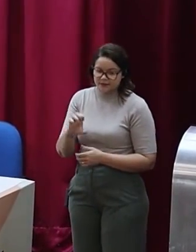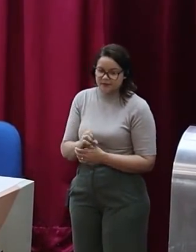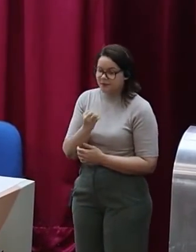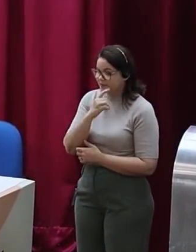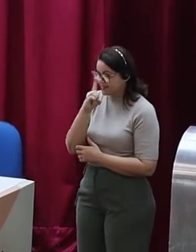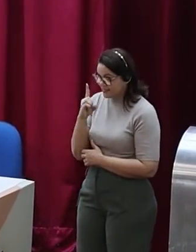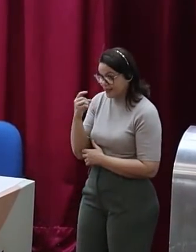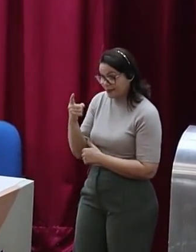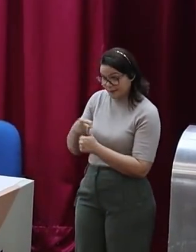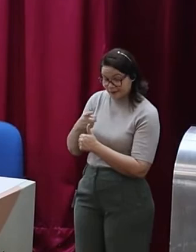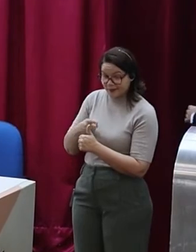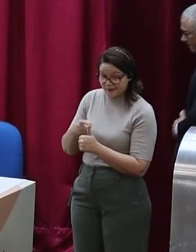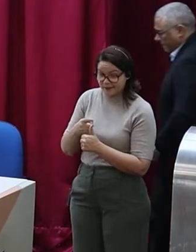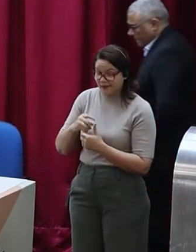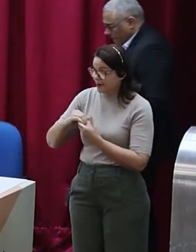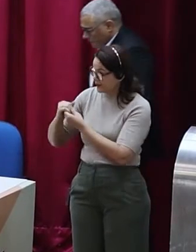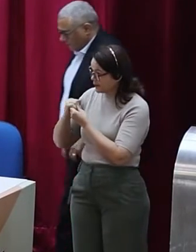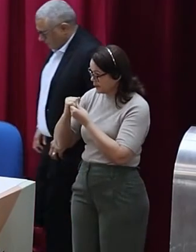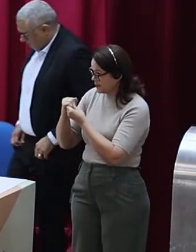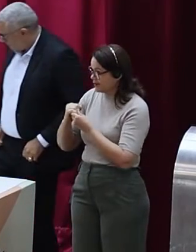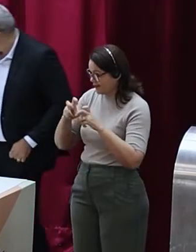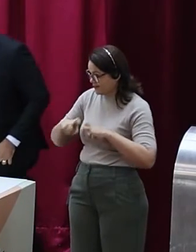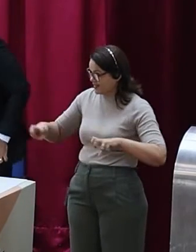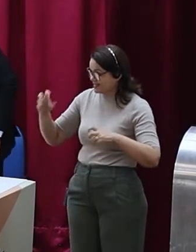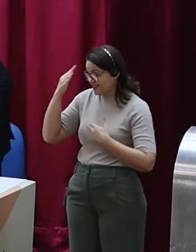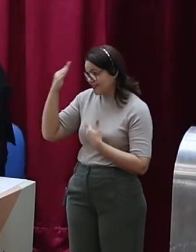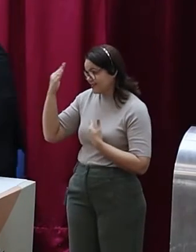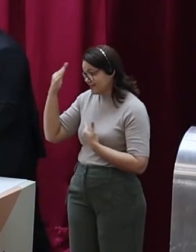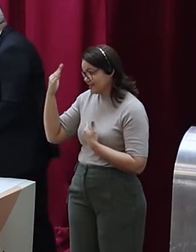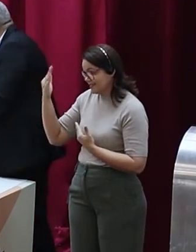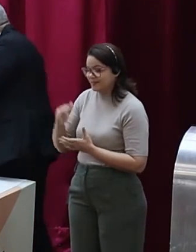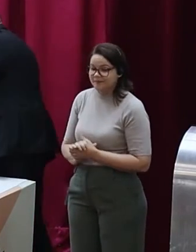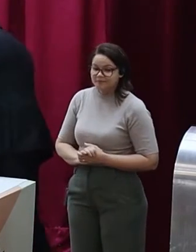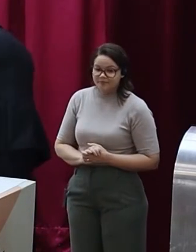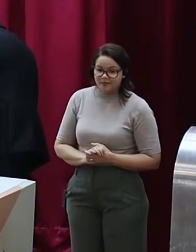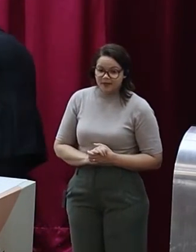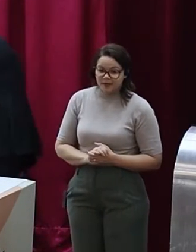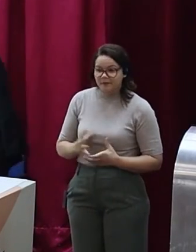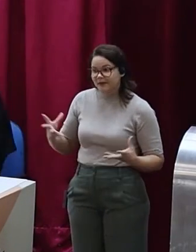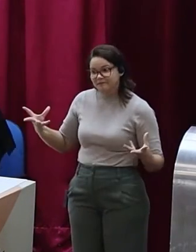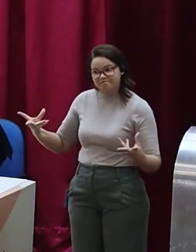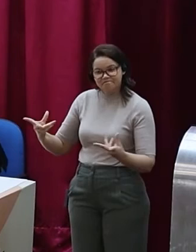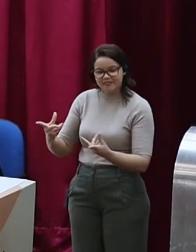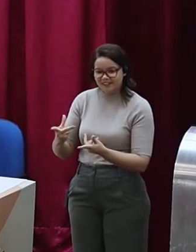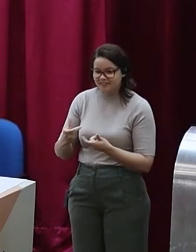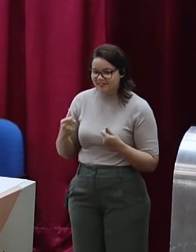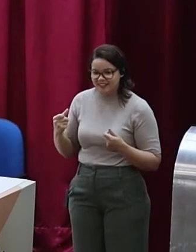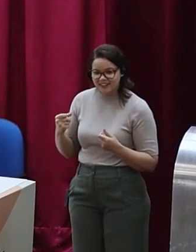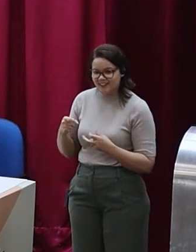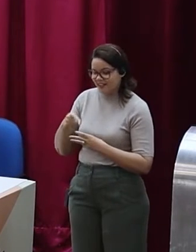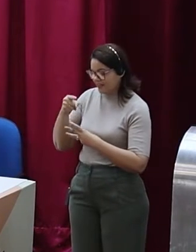Bem, bom dia. Primeiro, cumprimentar a mesa e agradecer por essa maravilha, né, que foram as